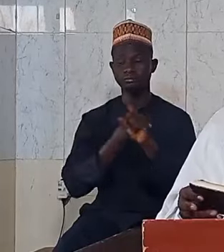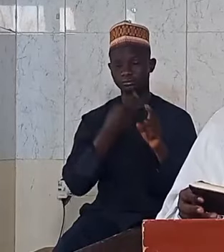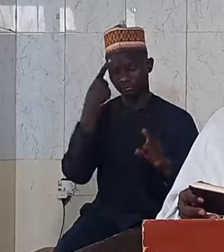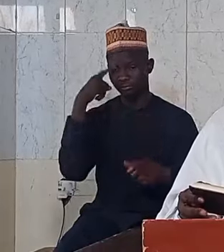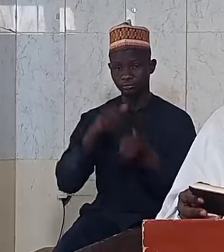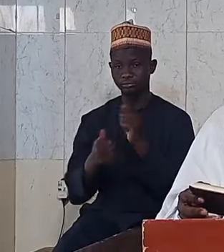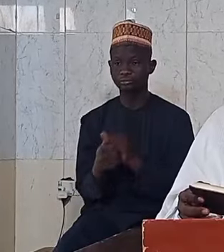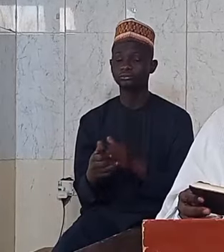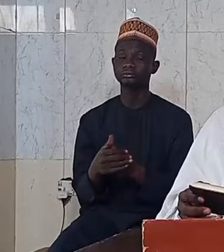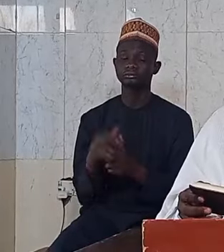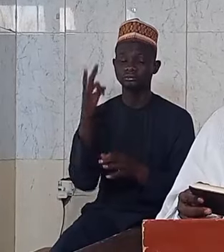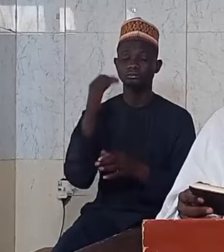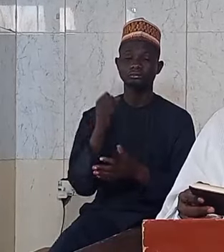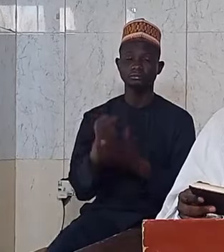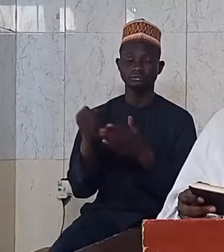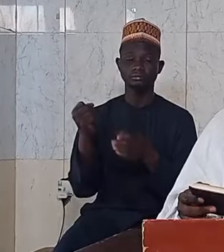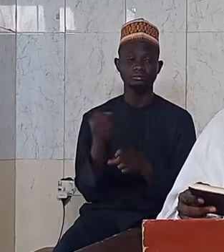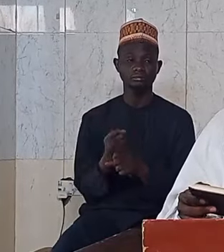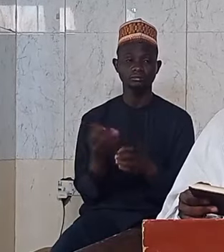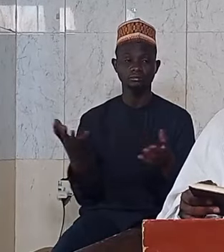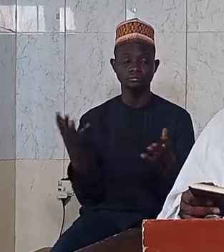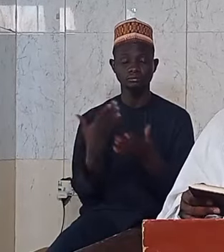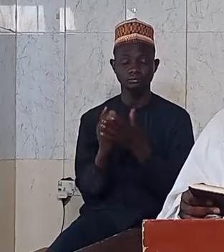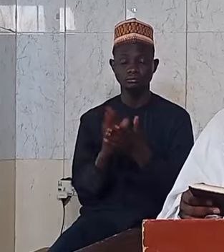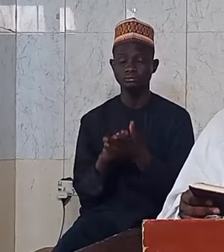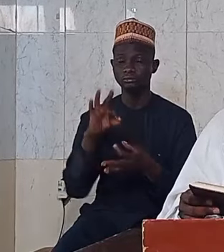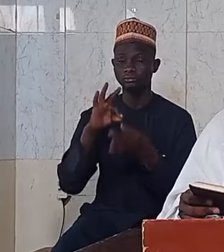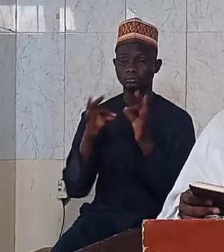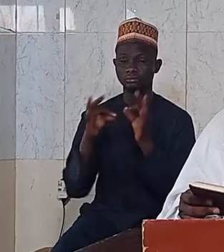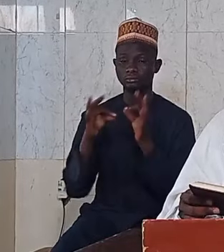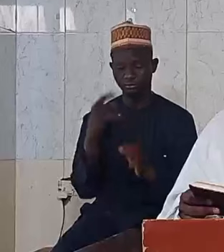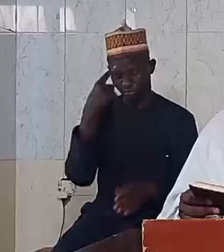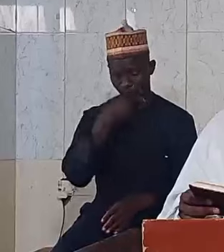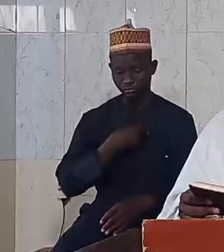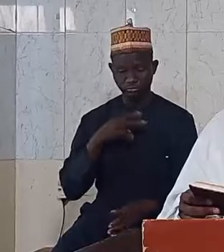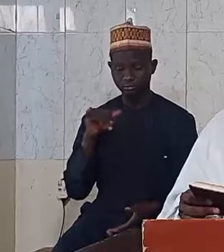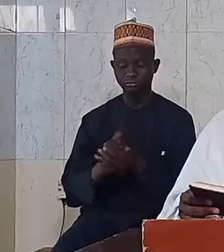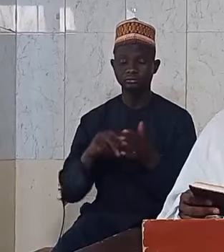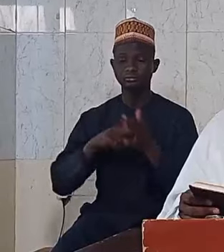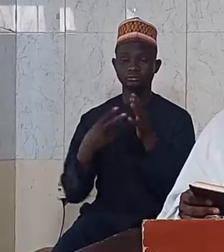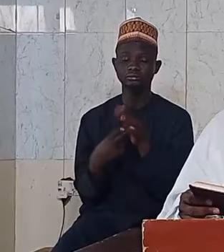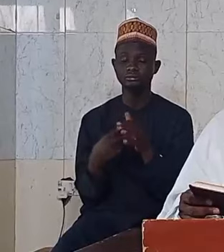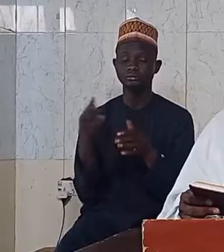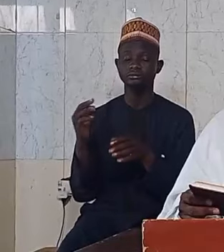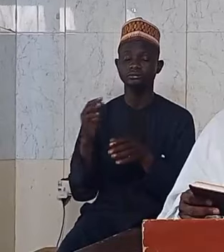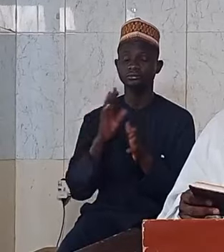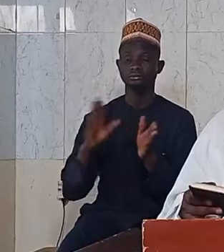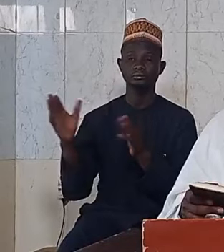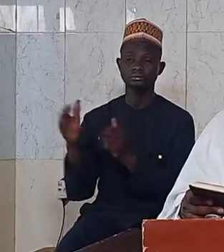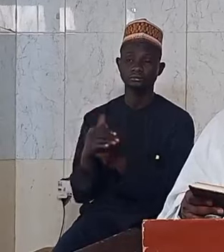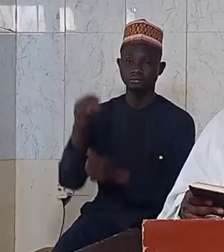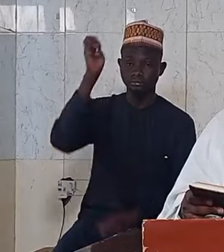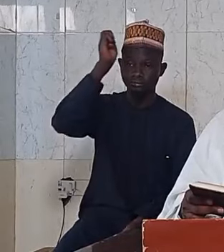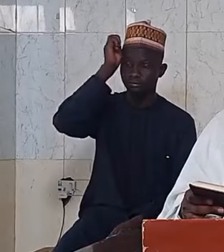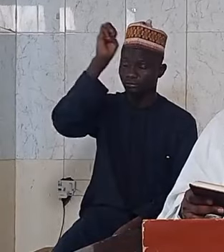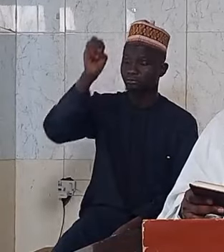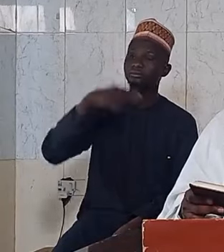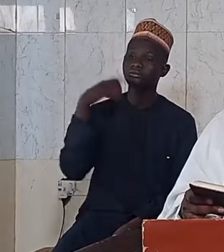ka to Allah mu dauki shi nan to mallam yake fassara mana me ake nufi da kaidi yace wal